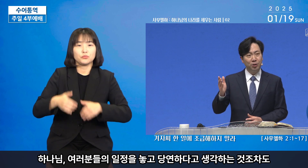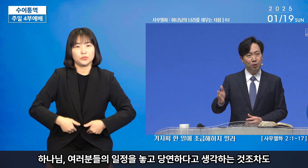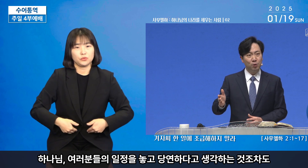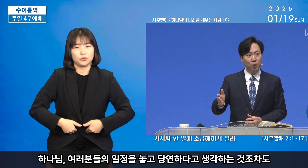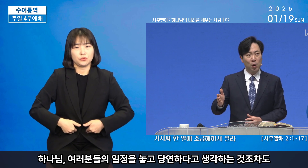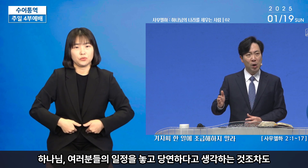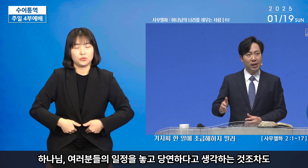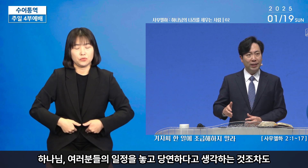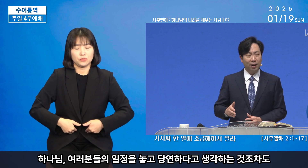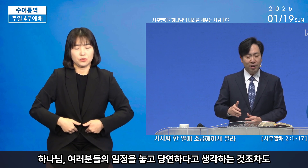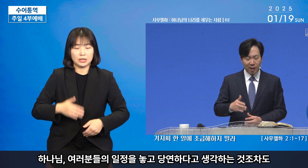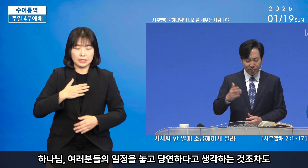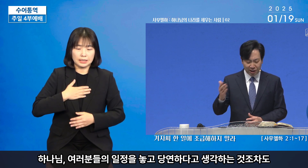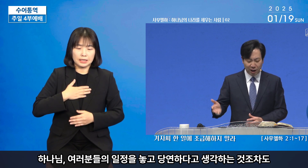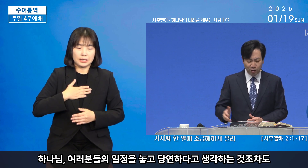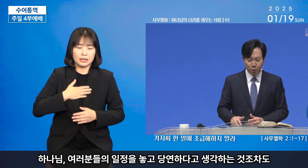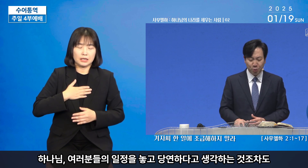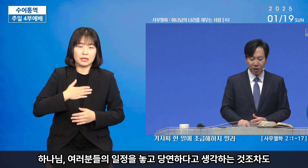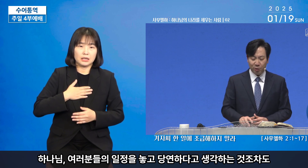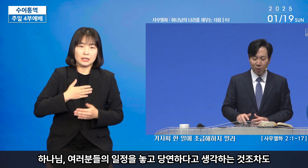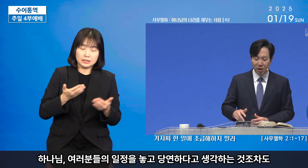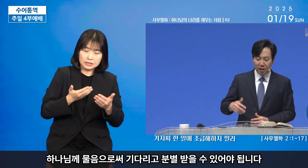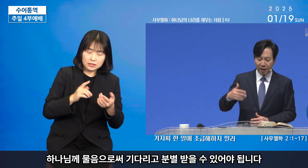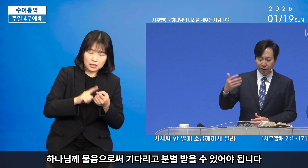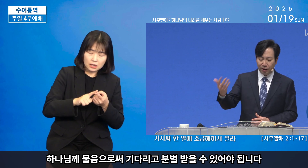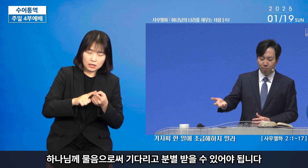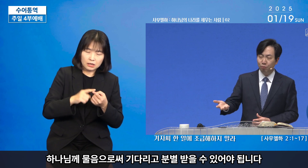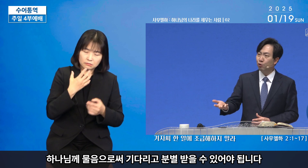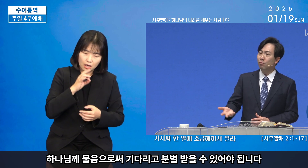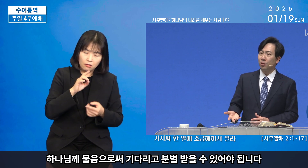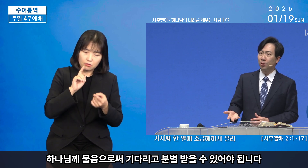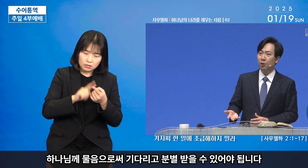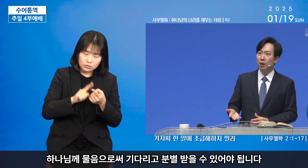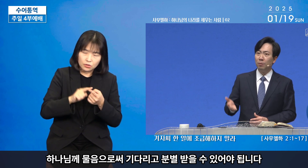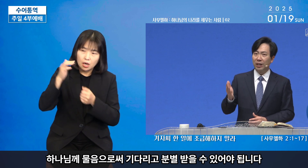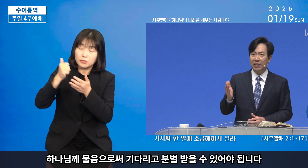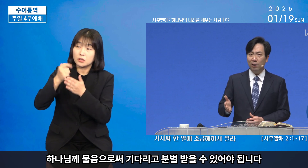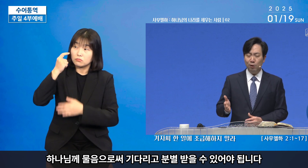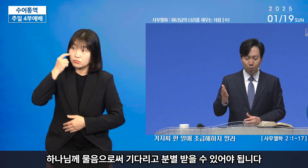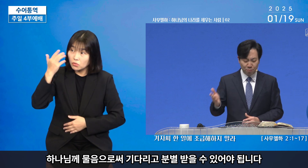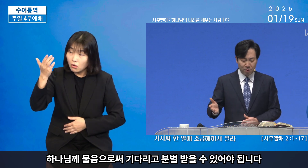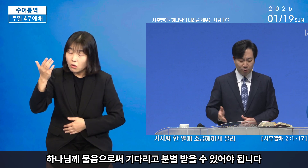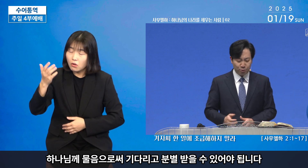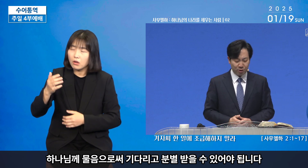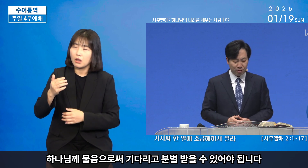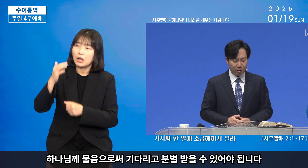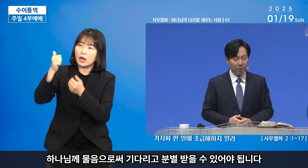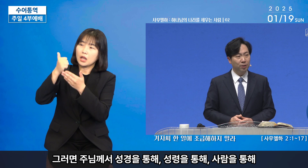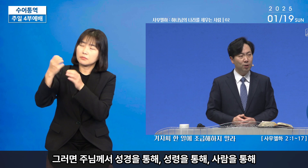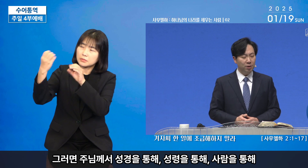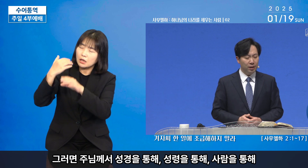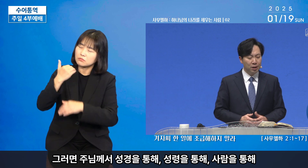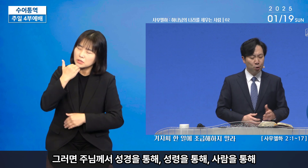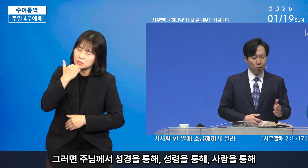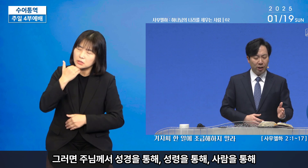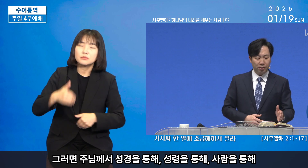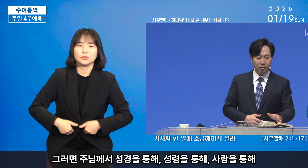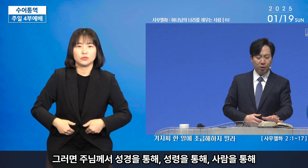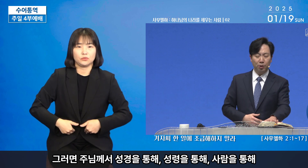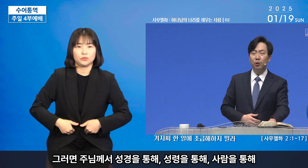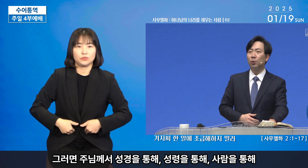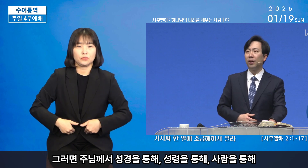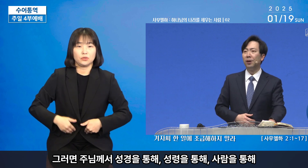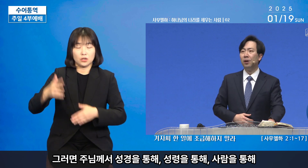여러분들의 일정을 놓고 당연하다고 생각하는 것조차도 하나님께 물음으로써 기다리고 분별받을 수 있어야 됩니다. 그러면